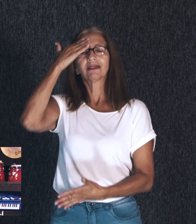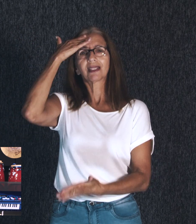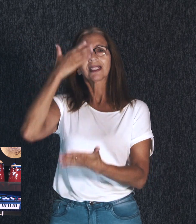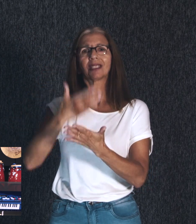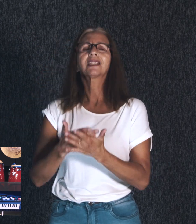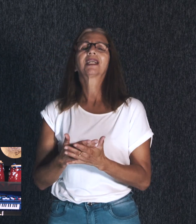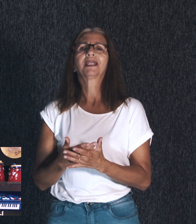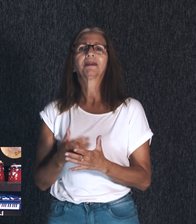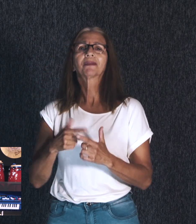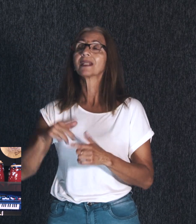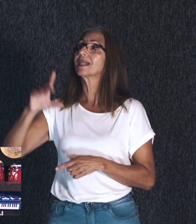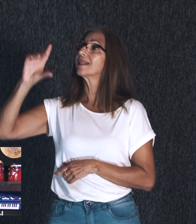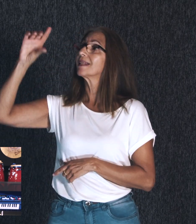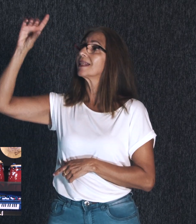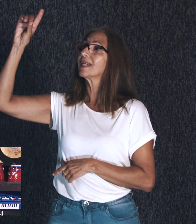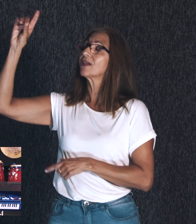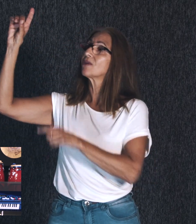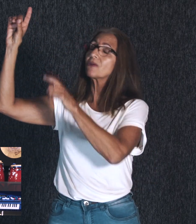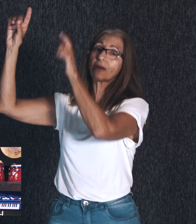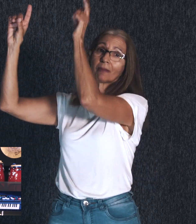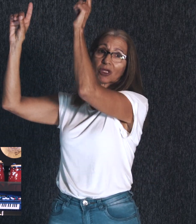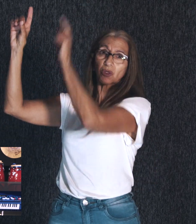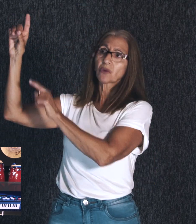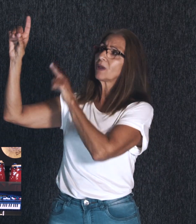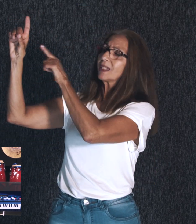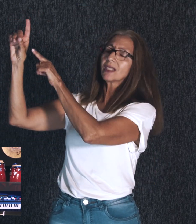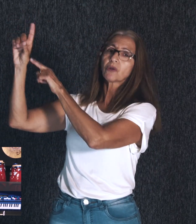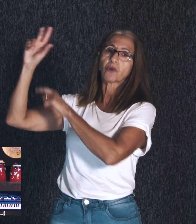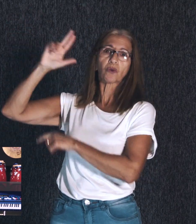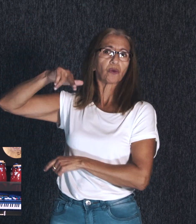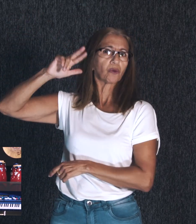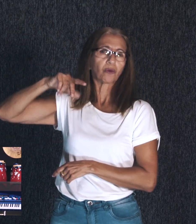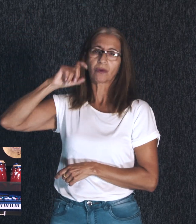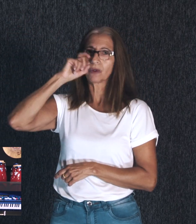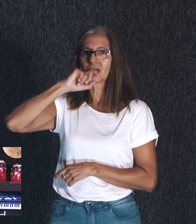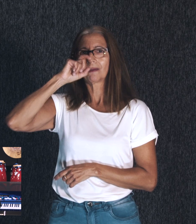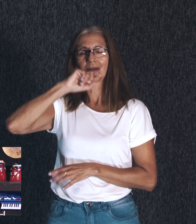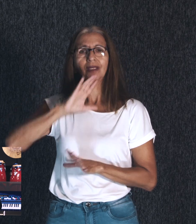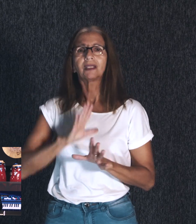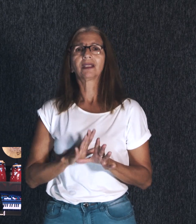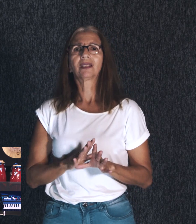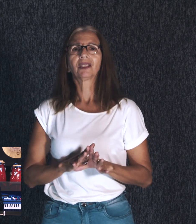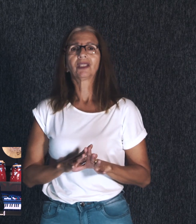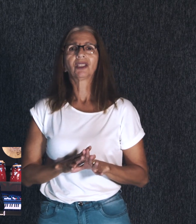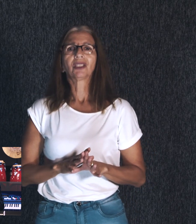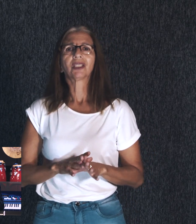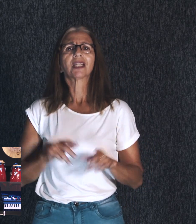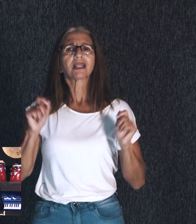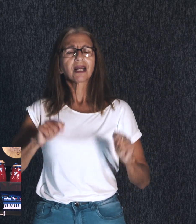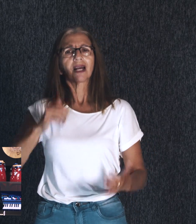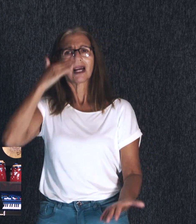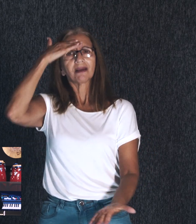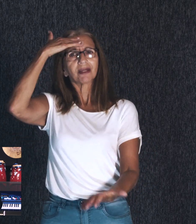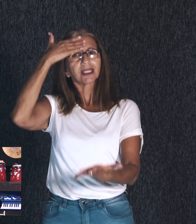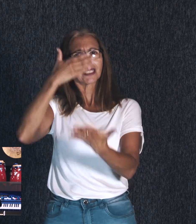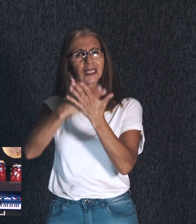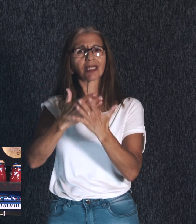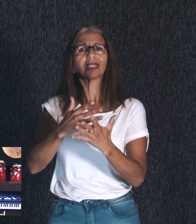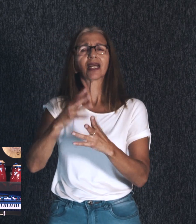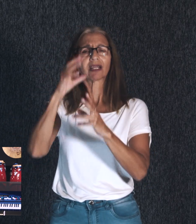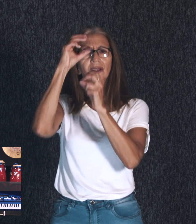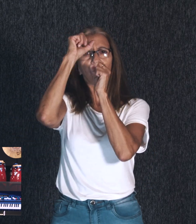o caráter de quem prometeu, de quem fez a promessa, é um caráter confiável. É deste